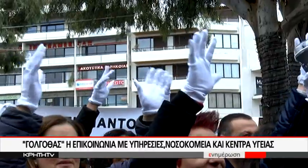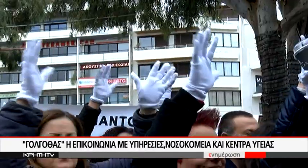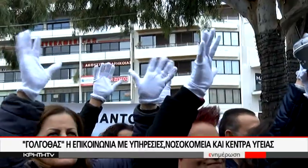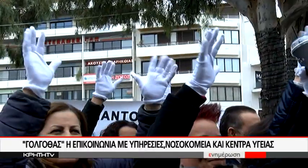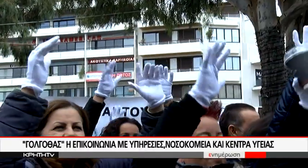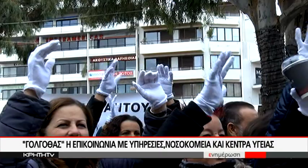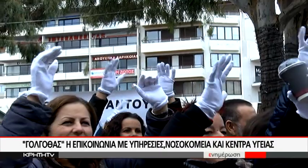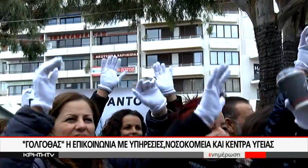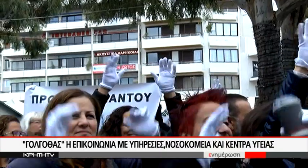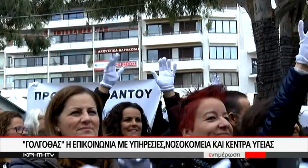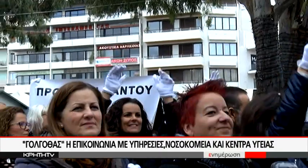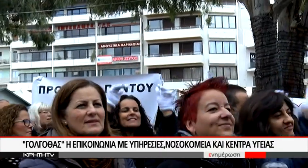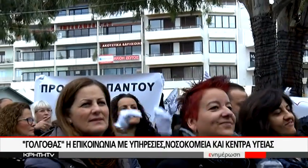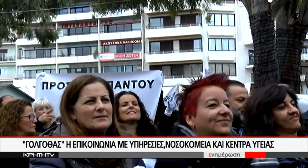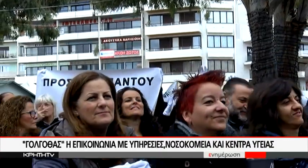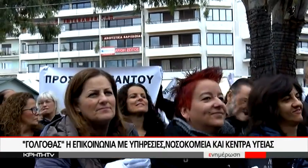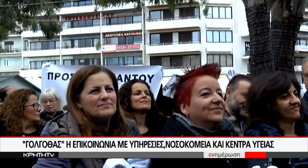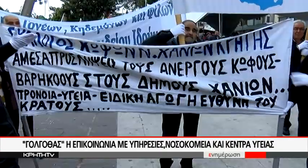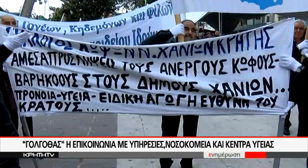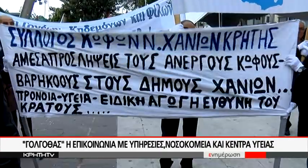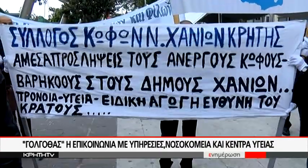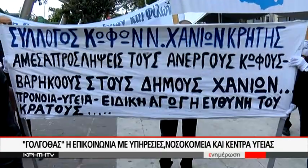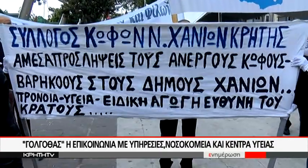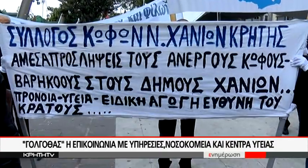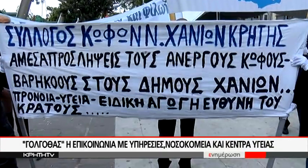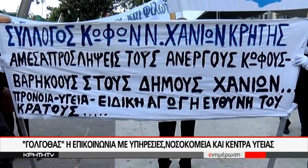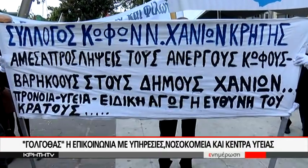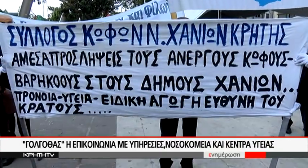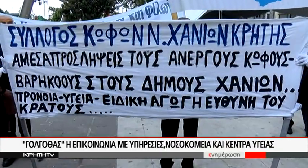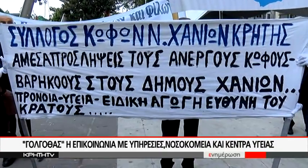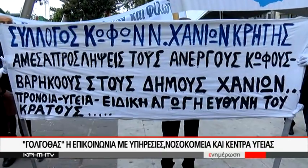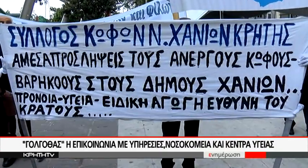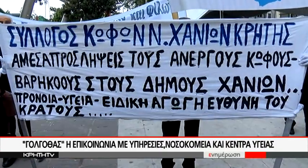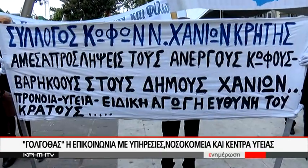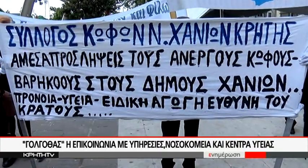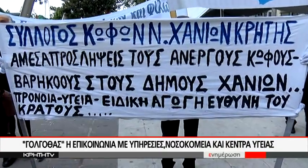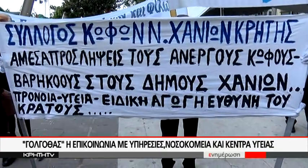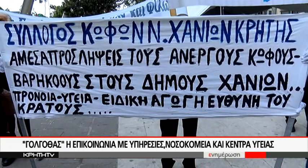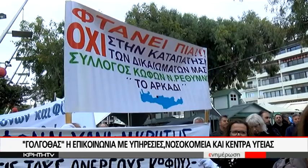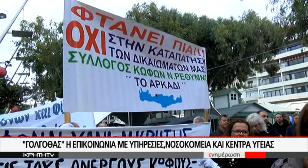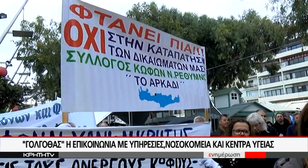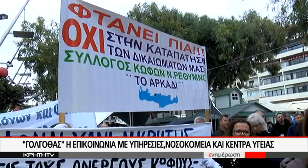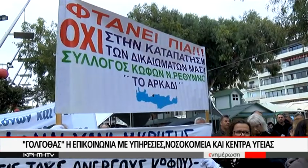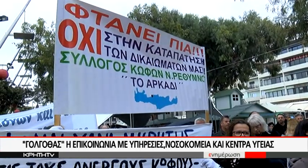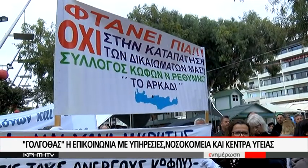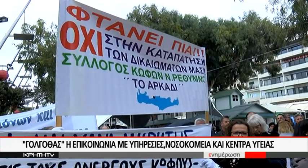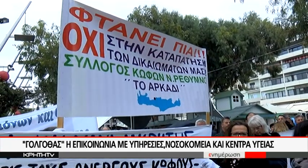λοιπόν επίσημος διερμηνέας της νοηματικής γλώσσας δεν υπάρχει σήμερα στην Κρήτη. Και όταν αυτοί οι άνθρωποι θέλουν να επικοινωνήσουν με